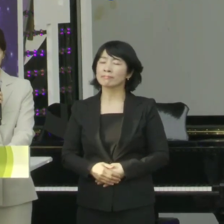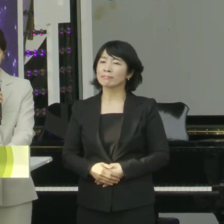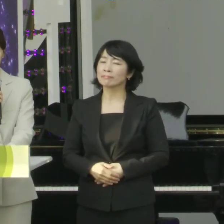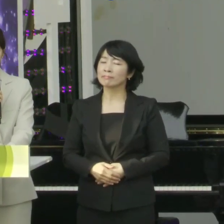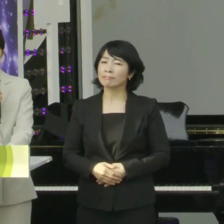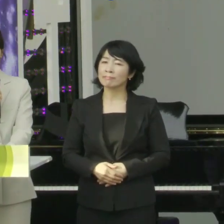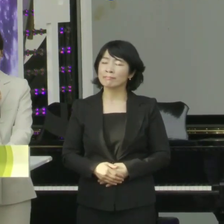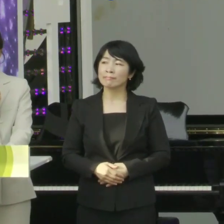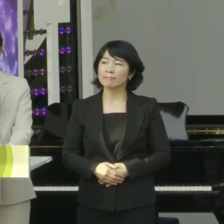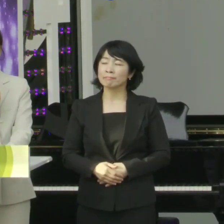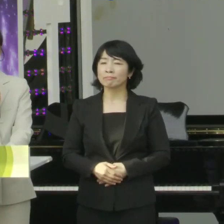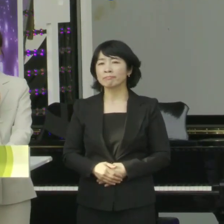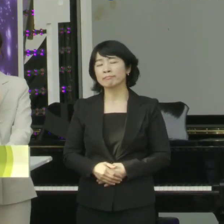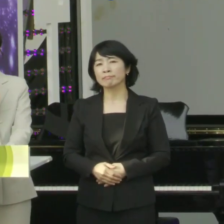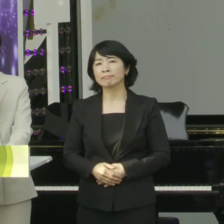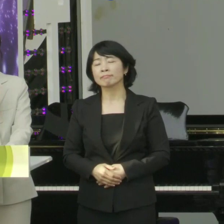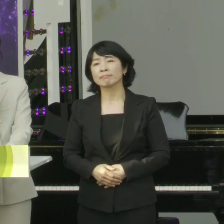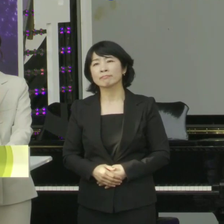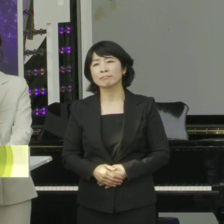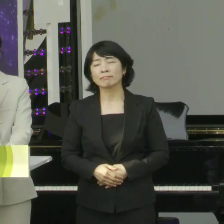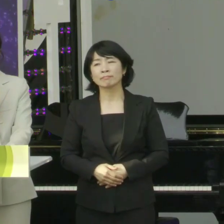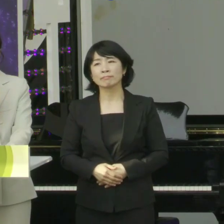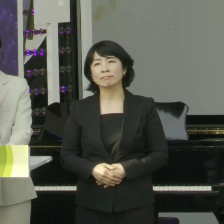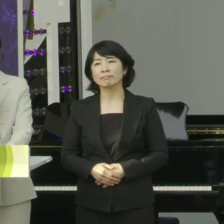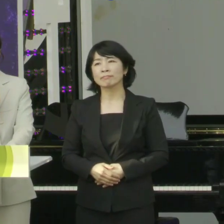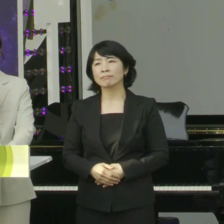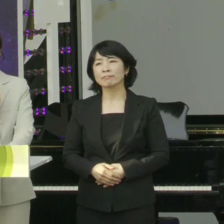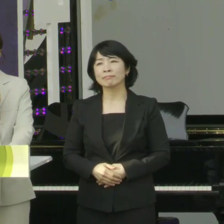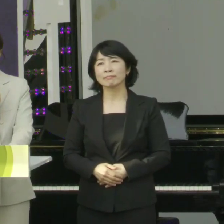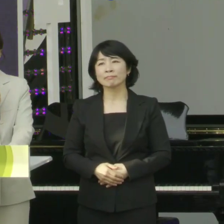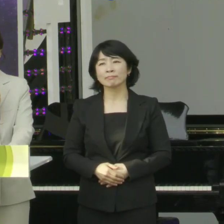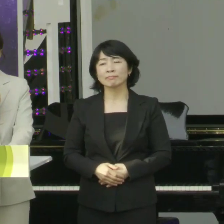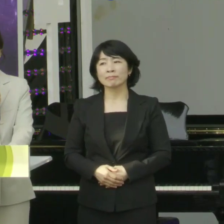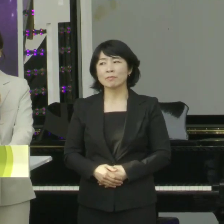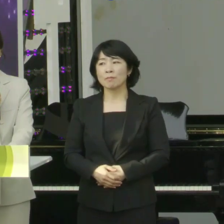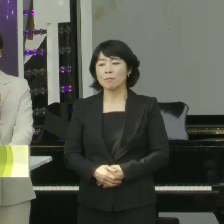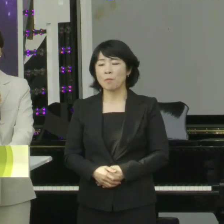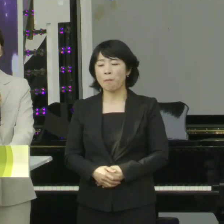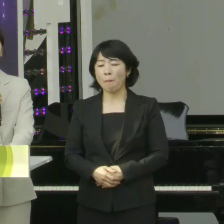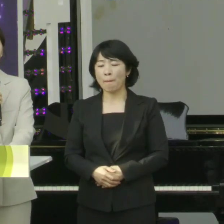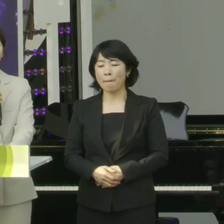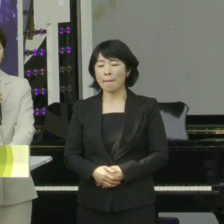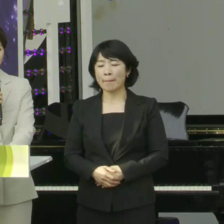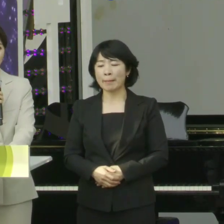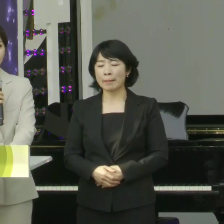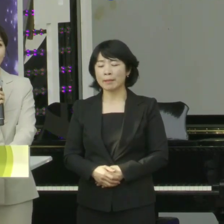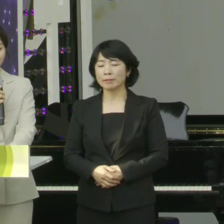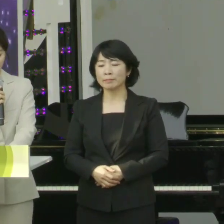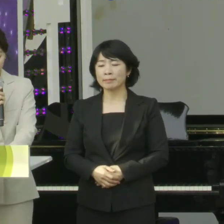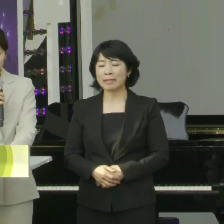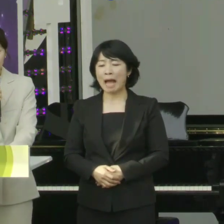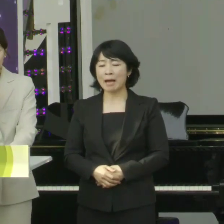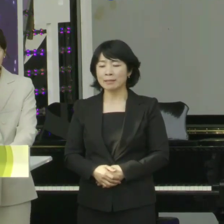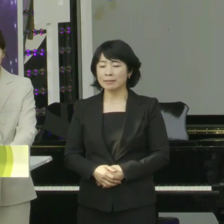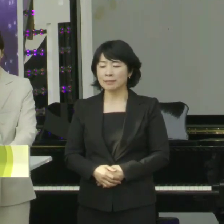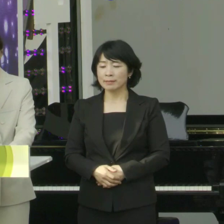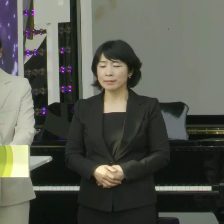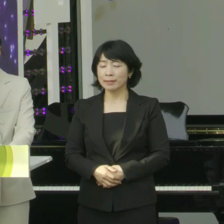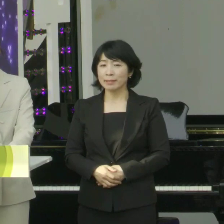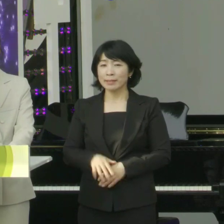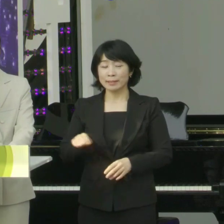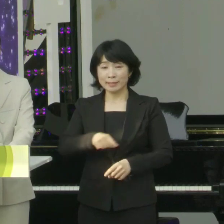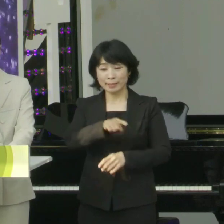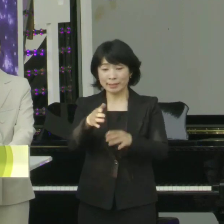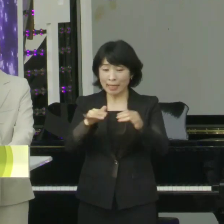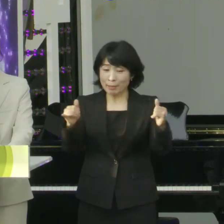worldwide with top orchestras such as the Philadelphia Chamber Orchestra, Mr. 영훈 송. 네,